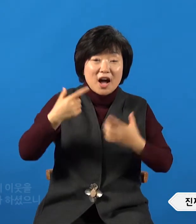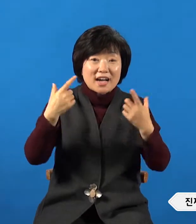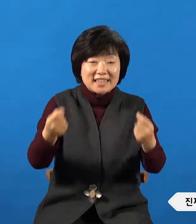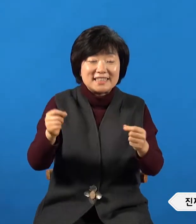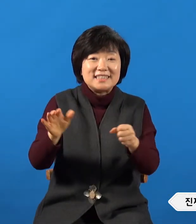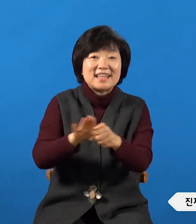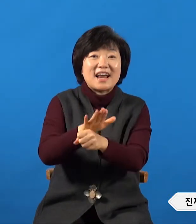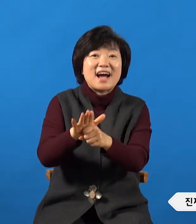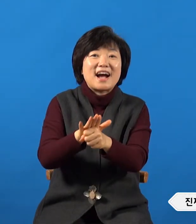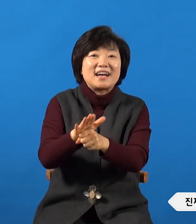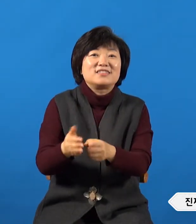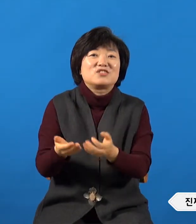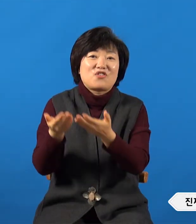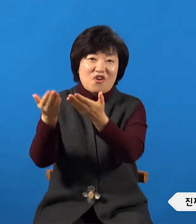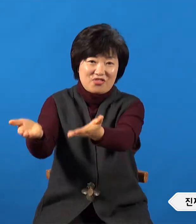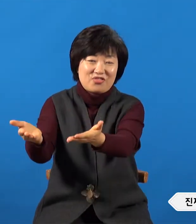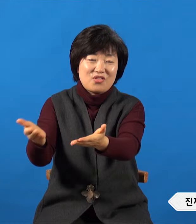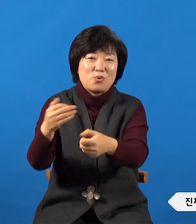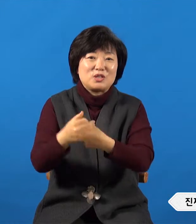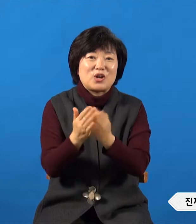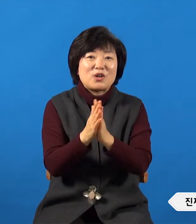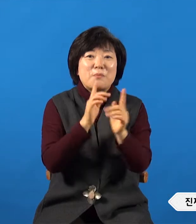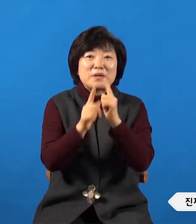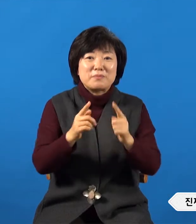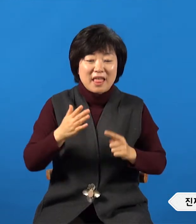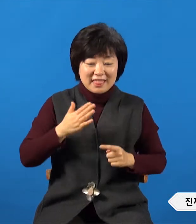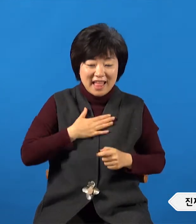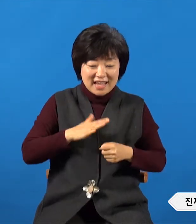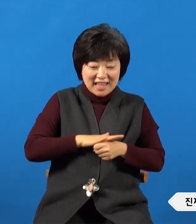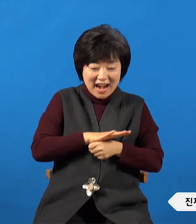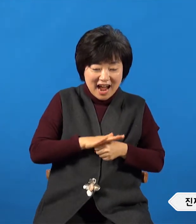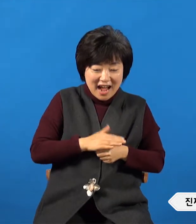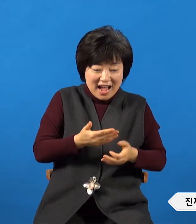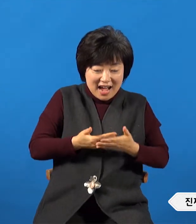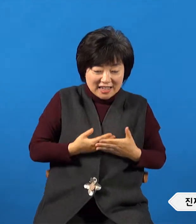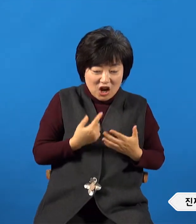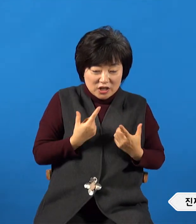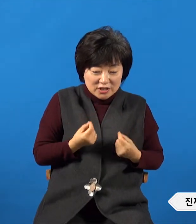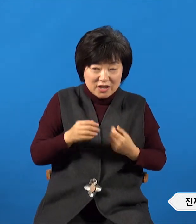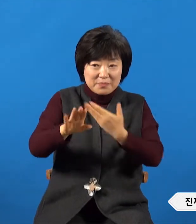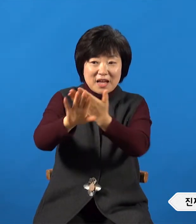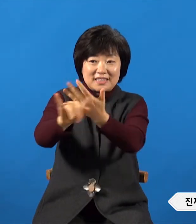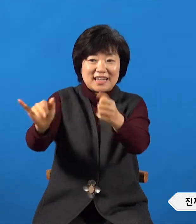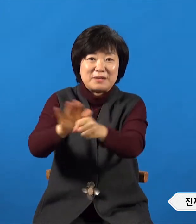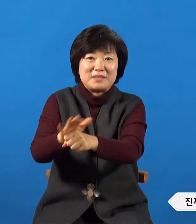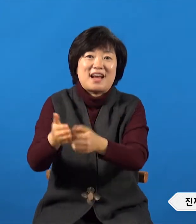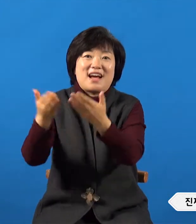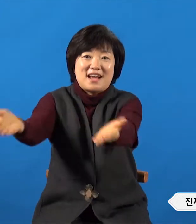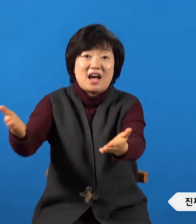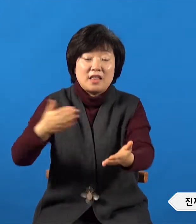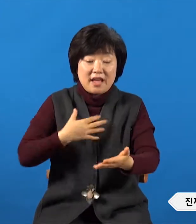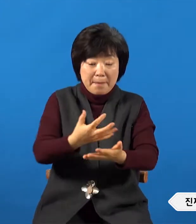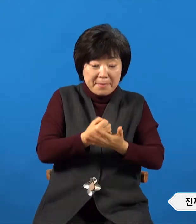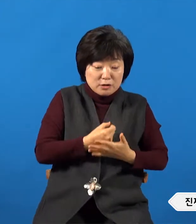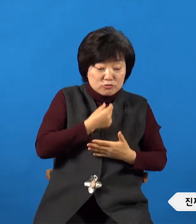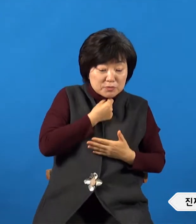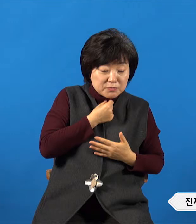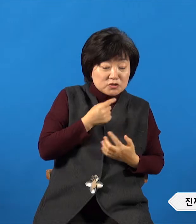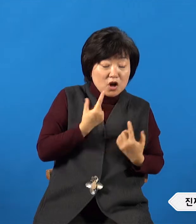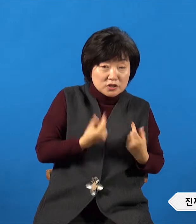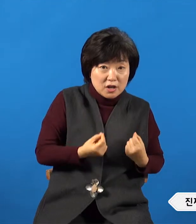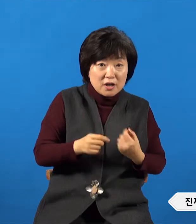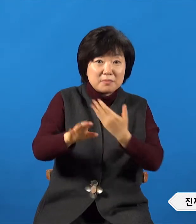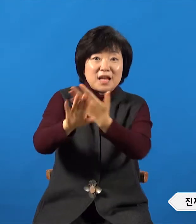몸처럼 사랑하는 것. 오늘 성경은 말씀합니다. 나를 사랑하는 것처럼 남을 사랑하라. 내가 받고 싶은